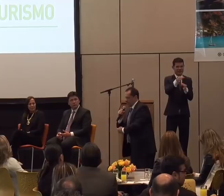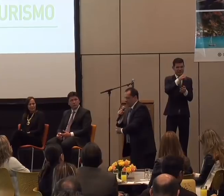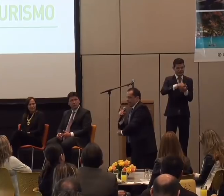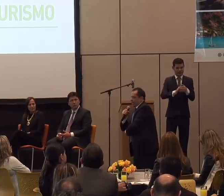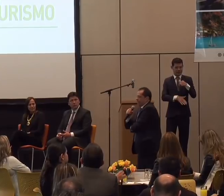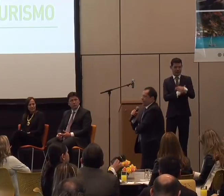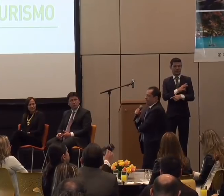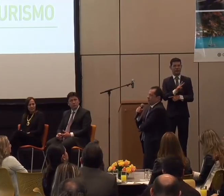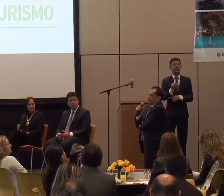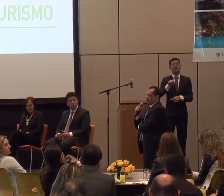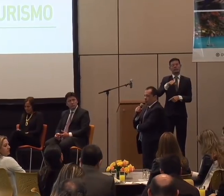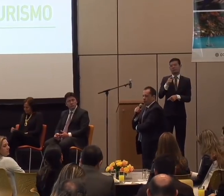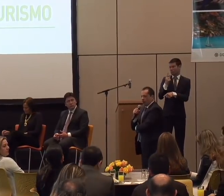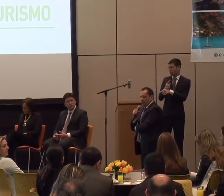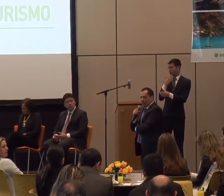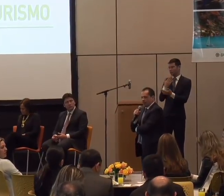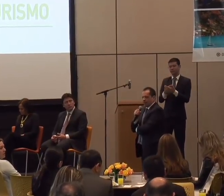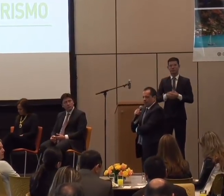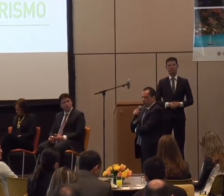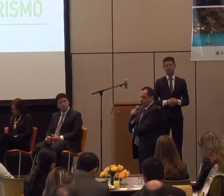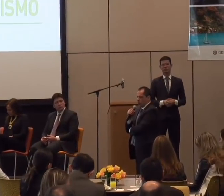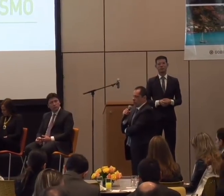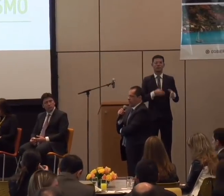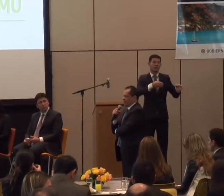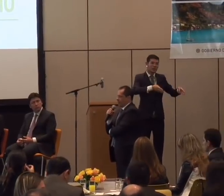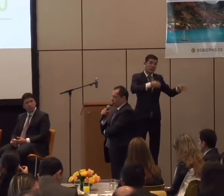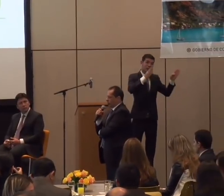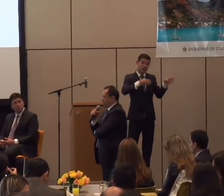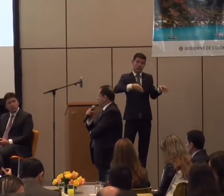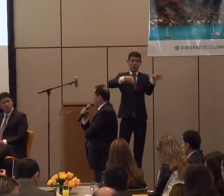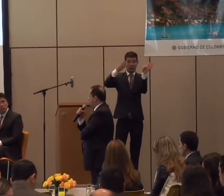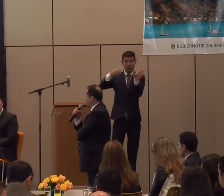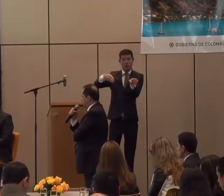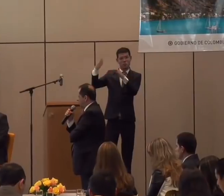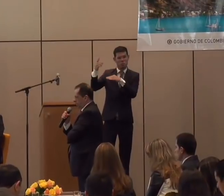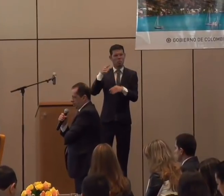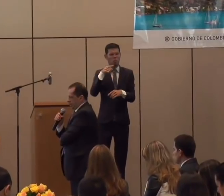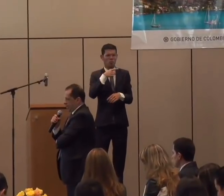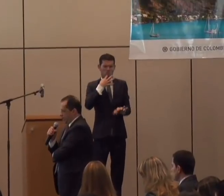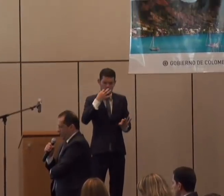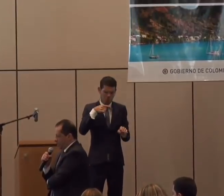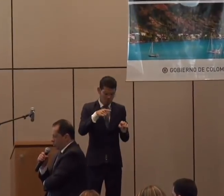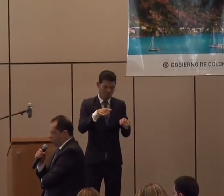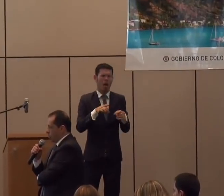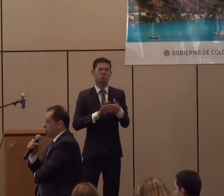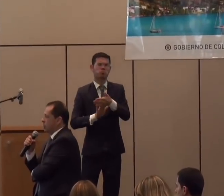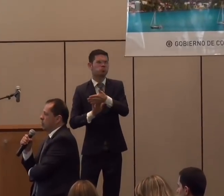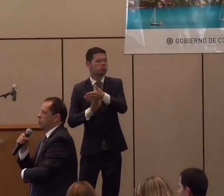así es ministra muchas gracias la infraestructura pues obviamente es el capítulo de futuro que más recursos invierte